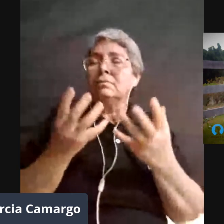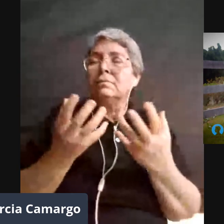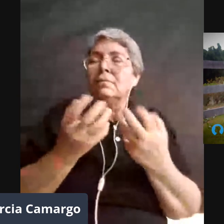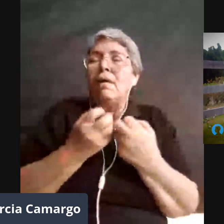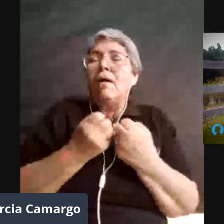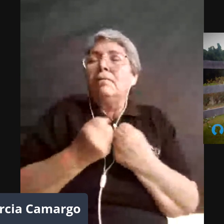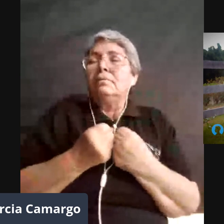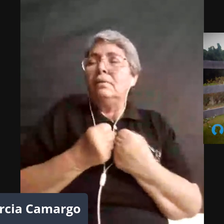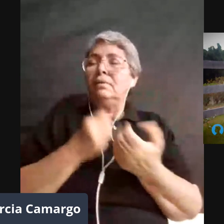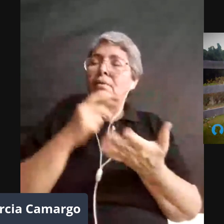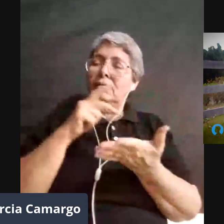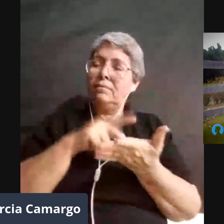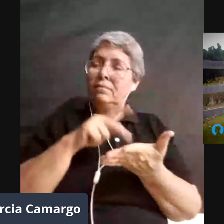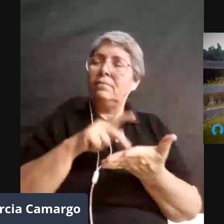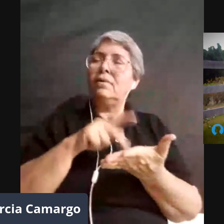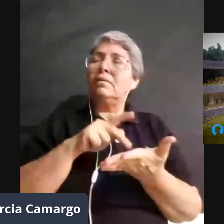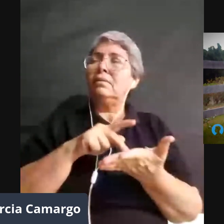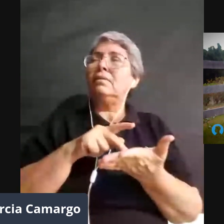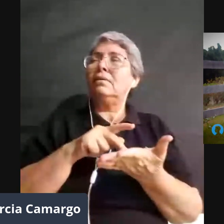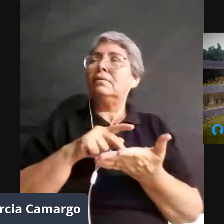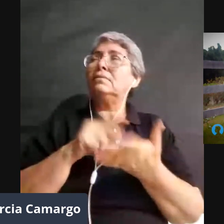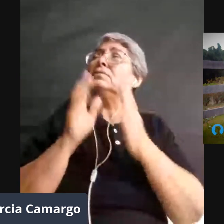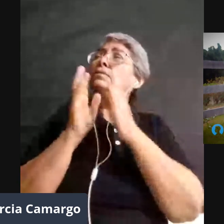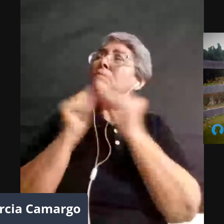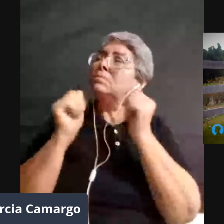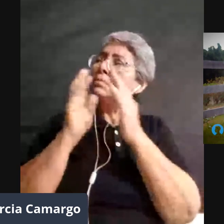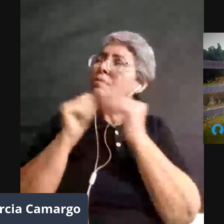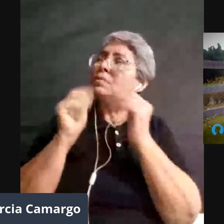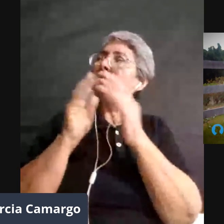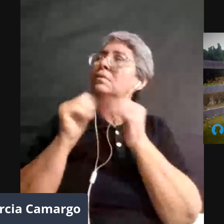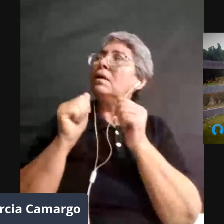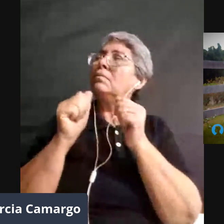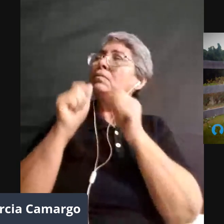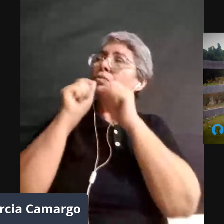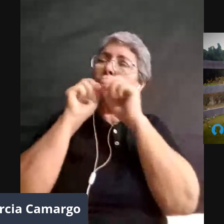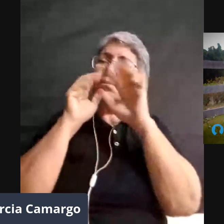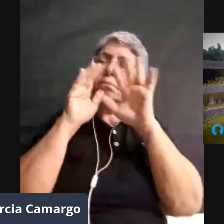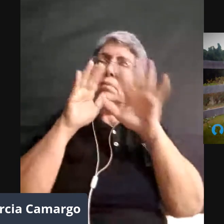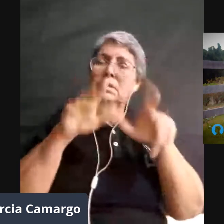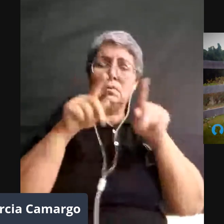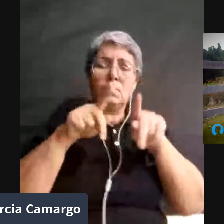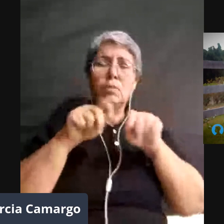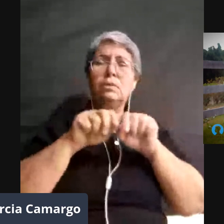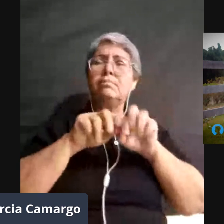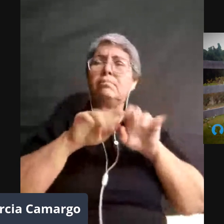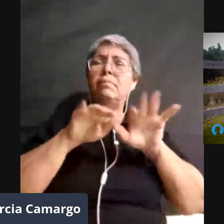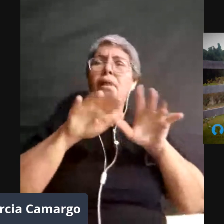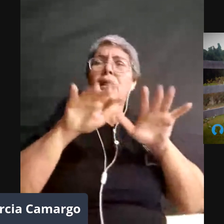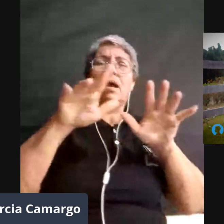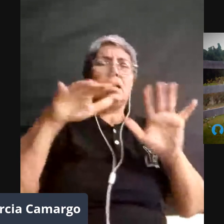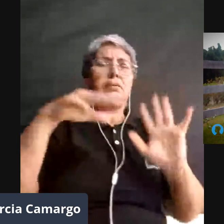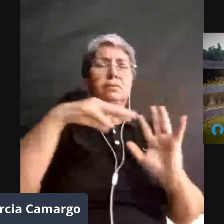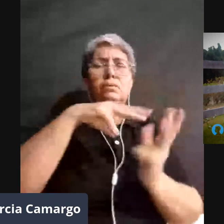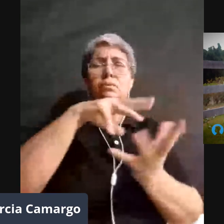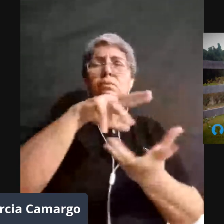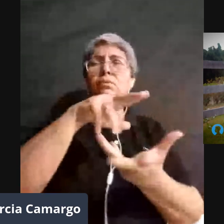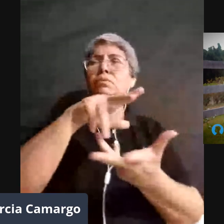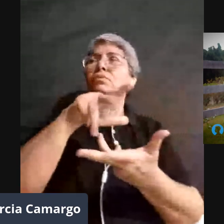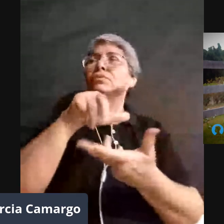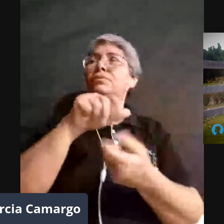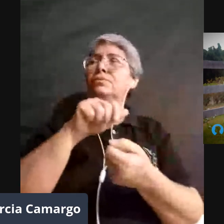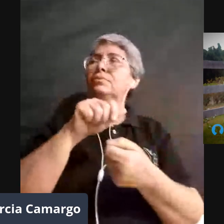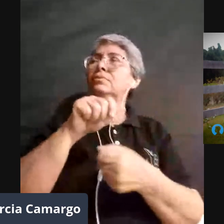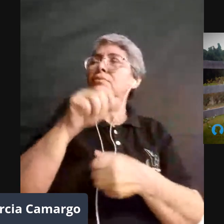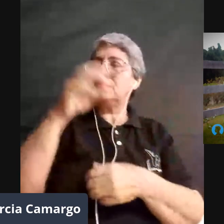corações. Nós imploramos estas bênçãos, Pai, sobre o teu povo que está espalhado sobre toda esta terra. Que o Santo